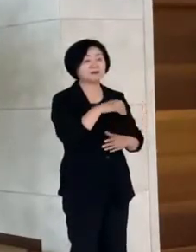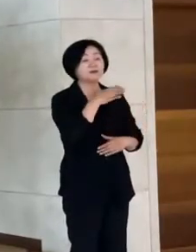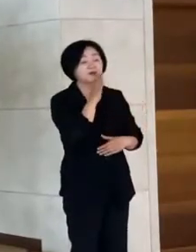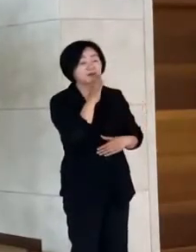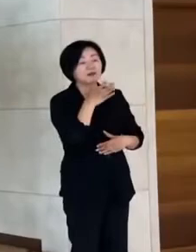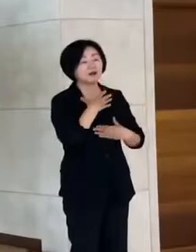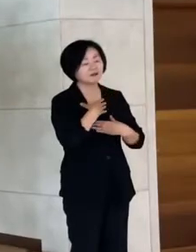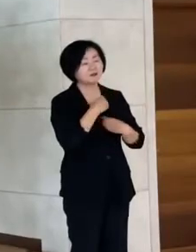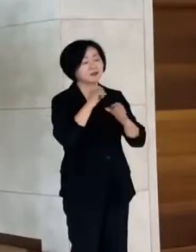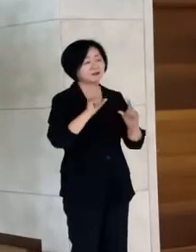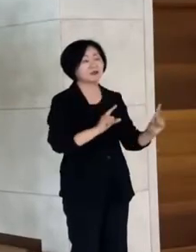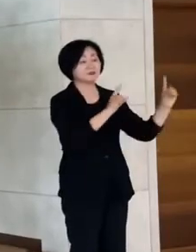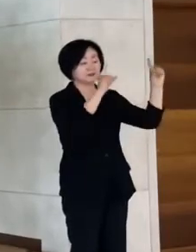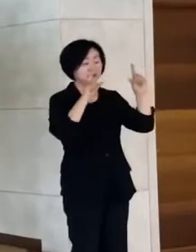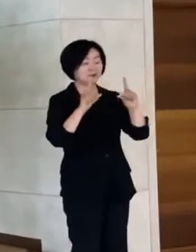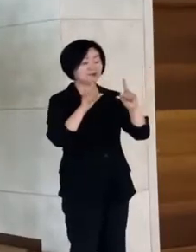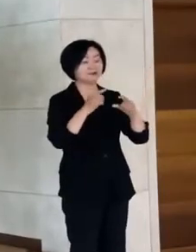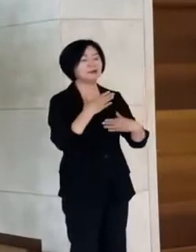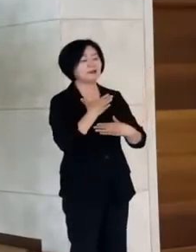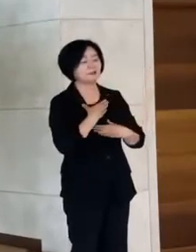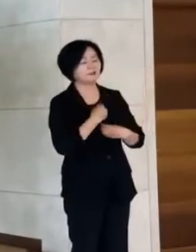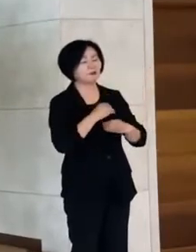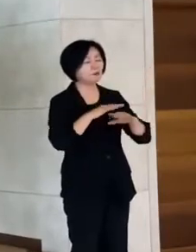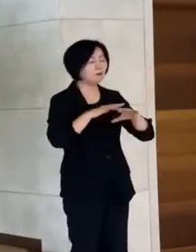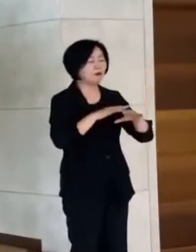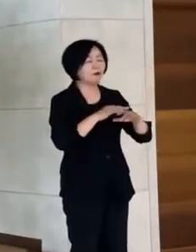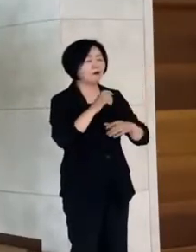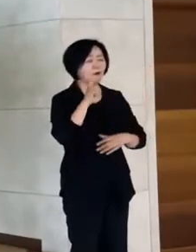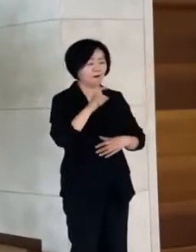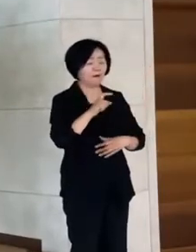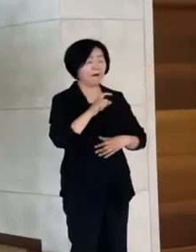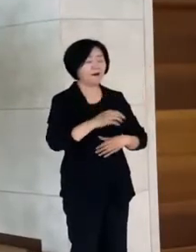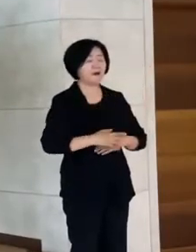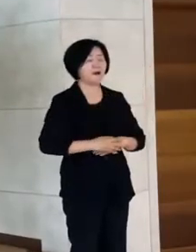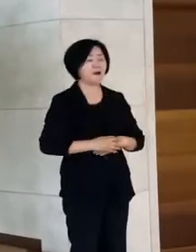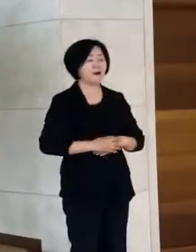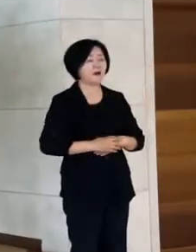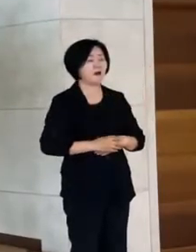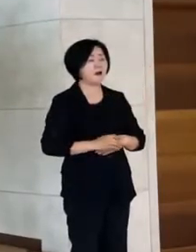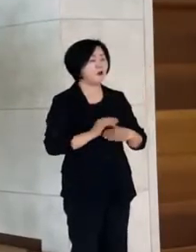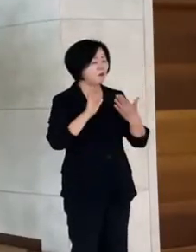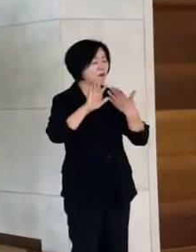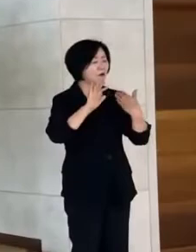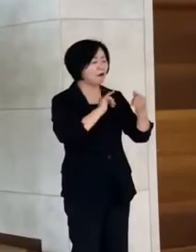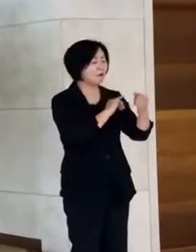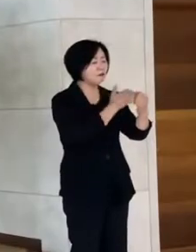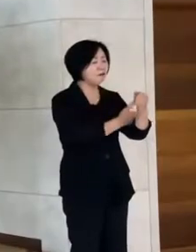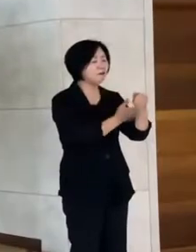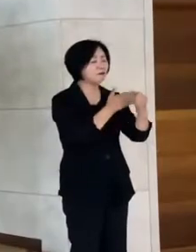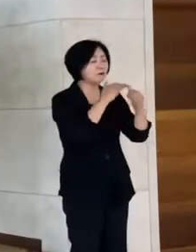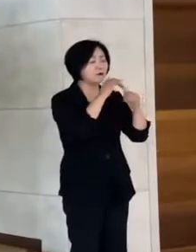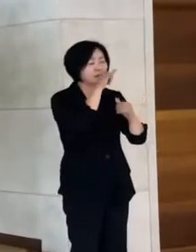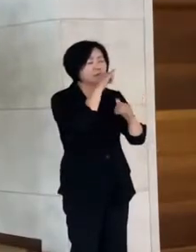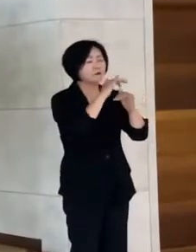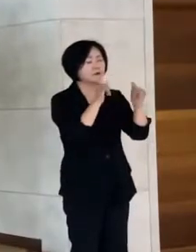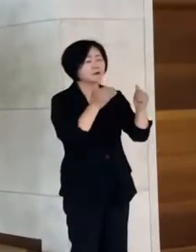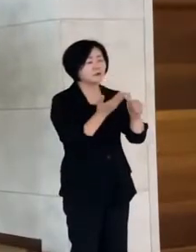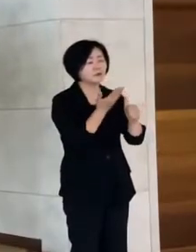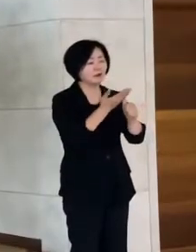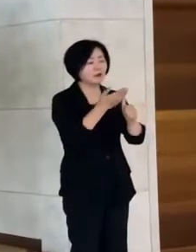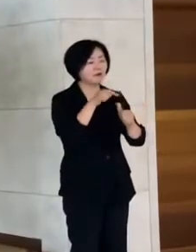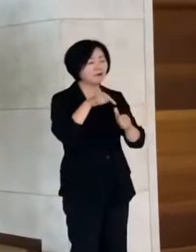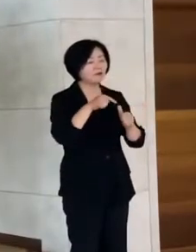있는 포용적 안전망을 강화하고 미래 인재 육성을 위한 혁신교육지구